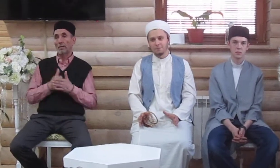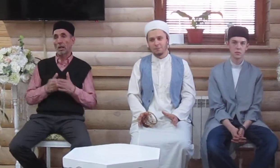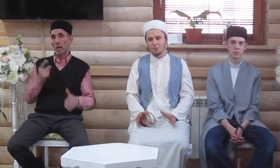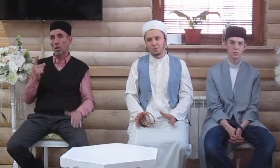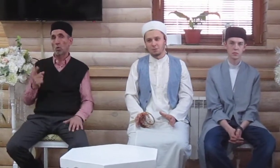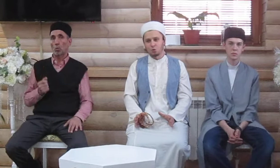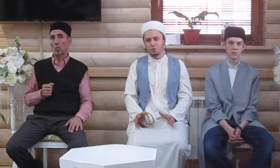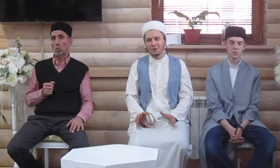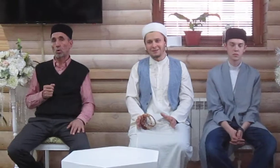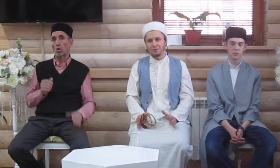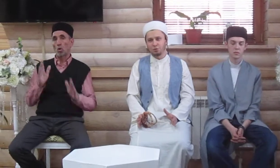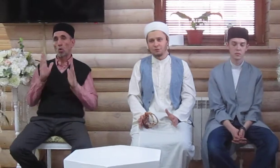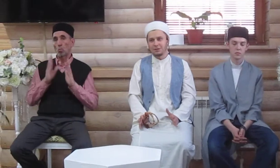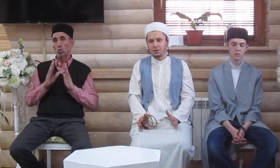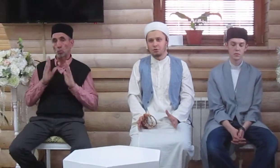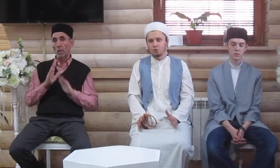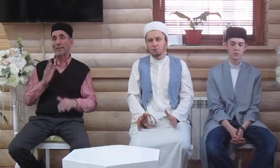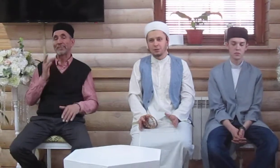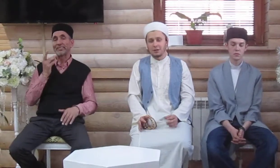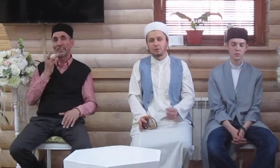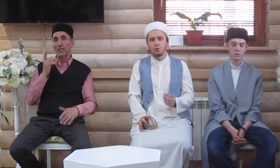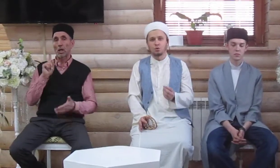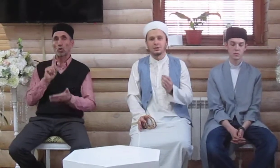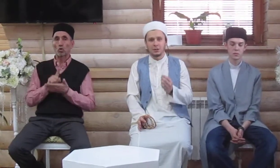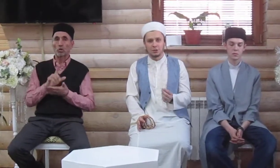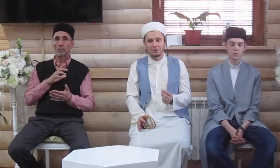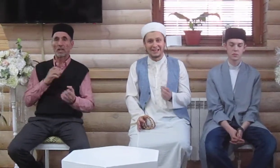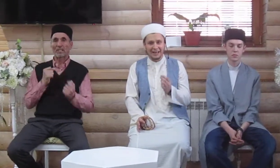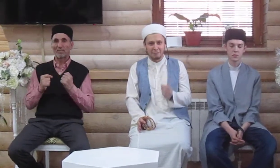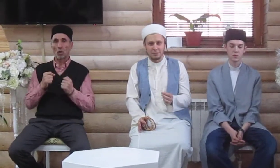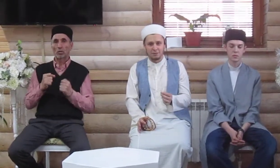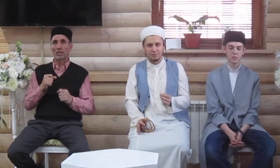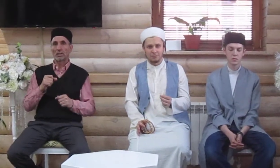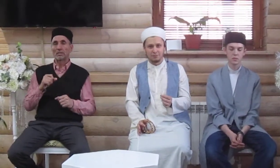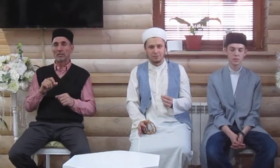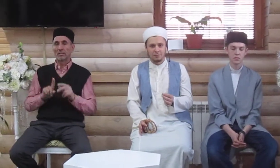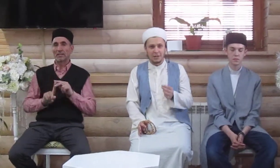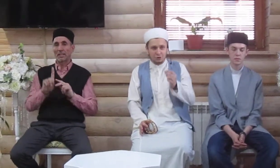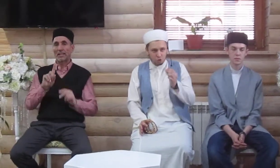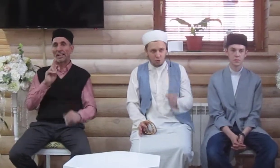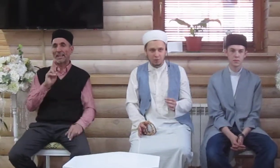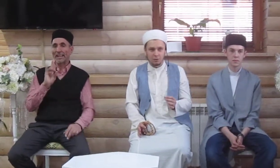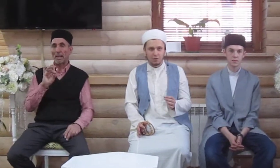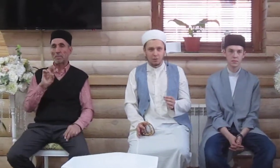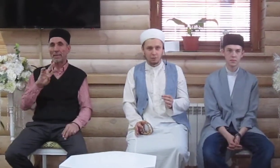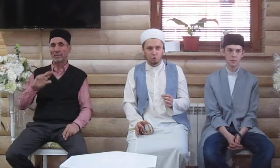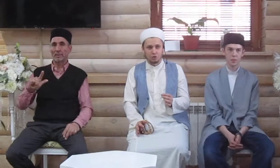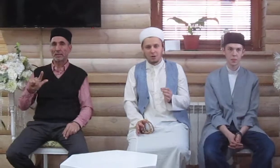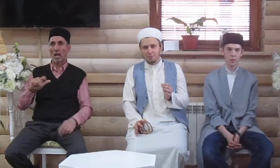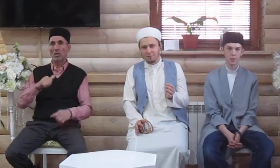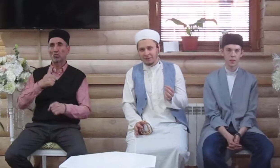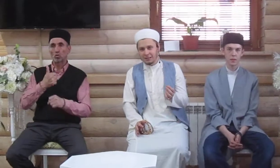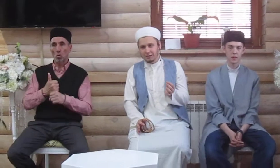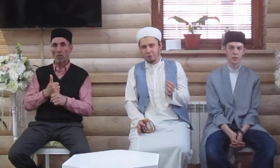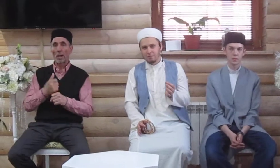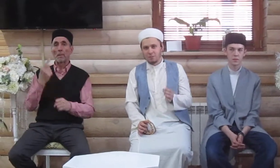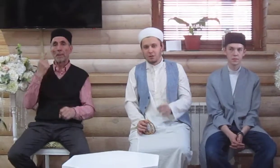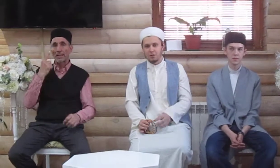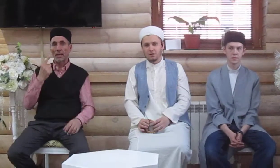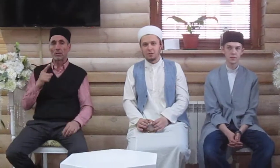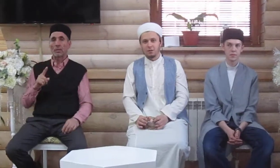аль-хамду-лилля, мусульманин, он всегда должен быть как твердый стержень, кремень, основа. То есть,